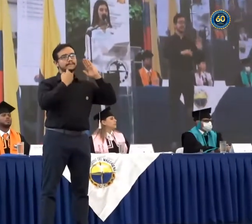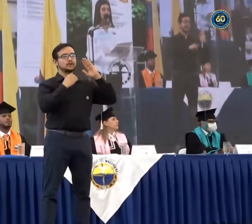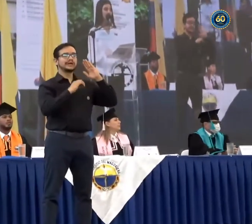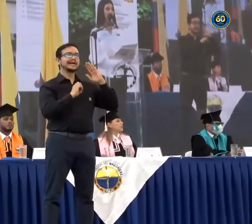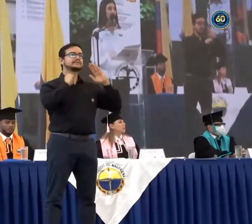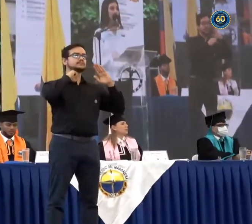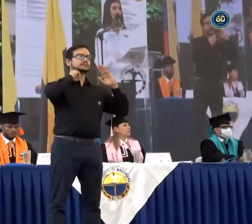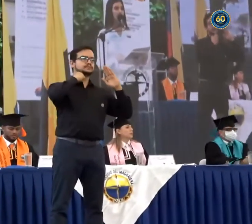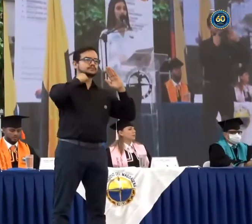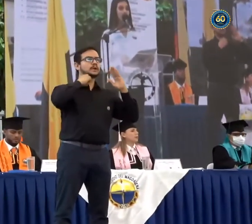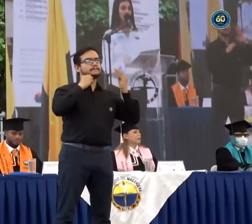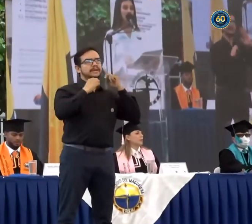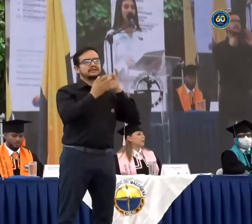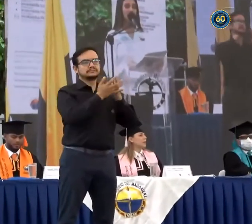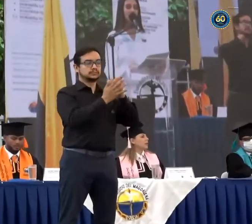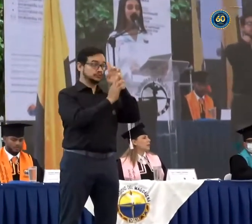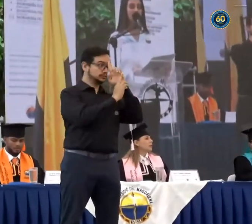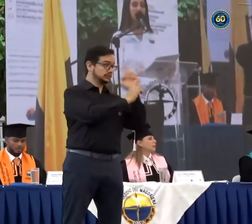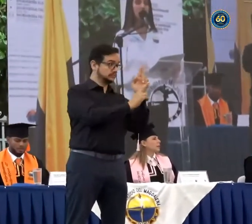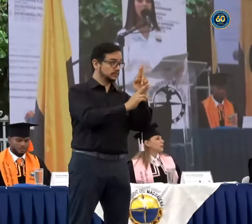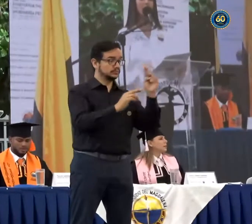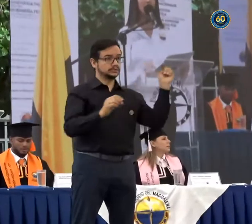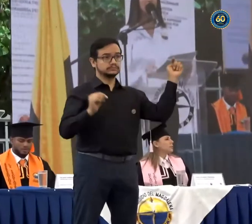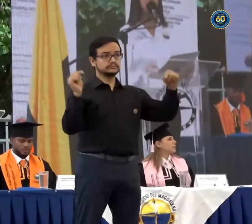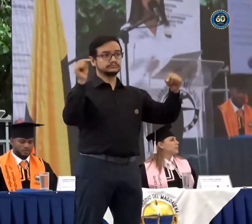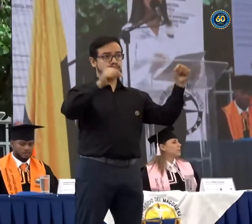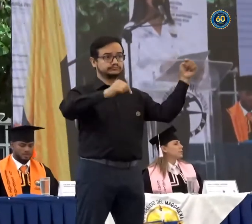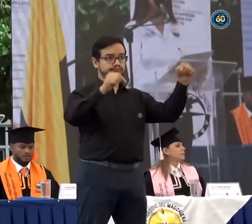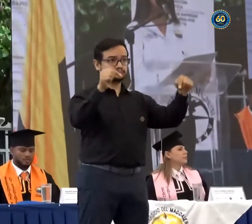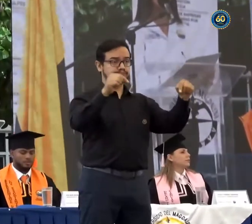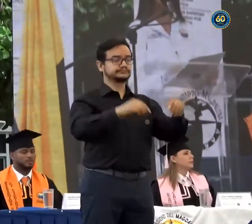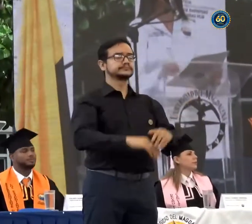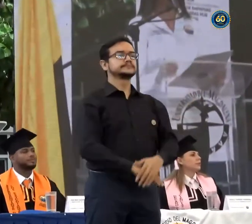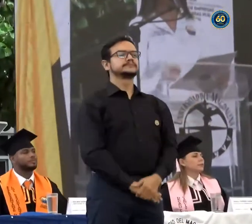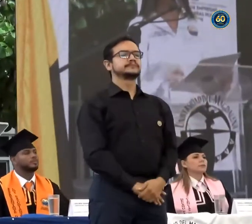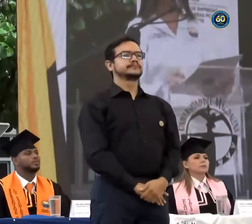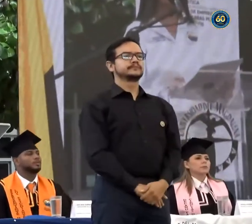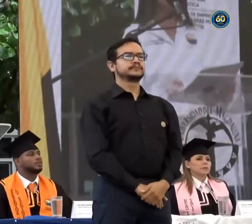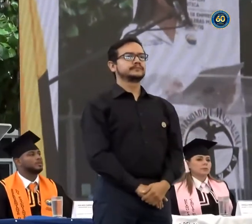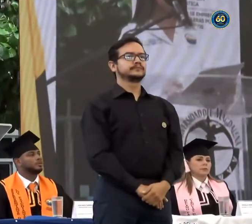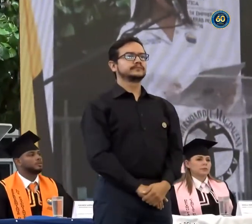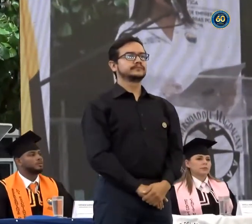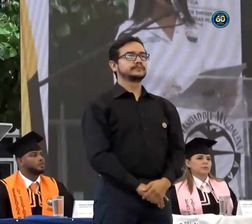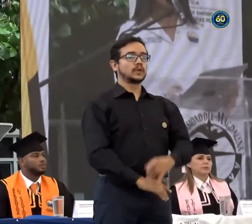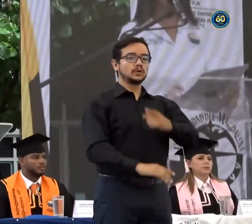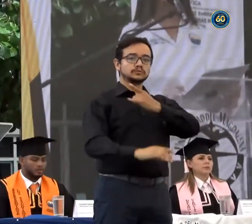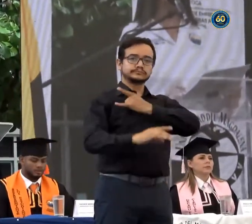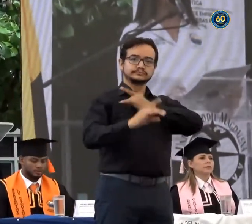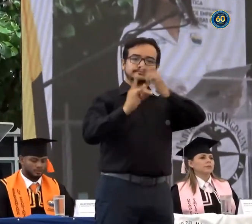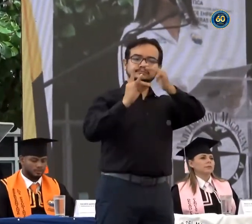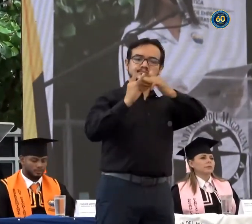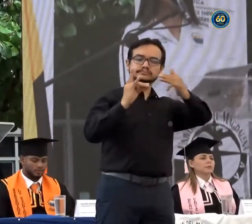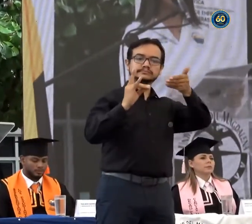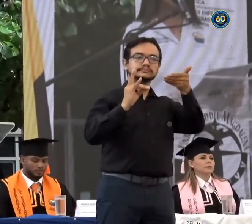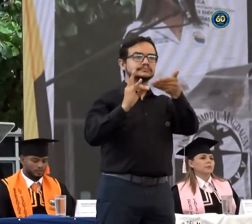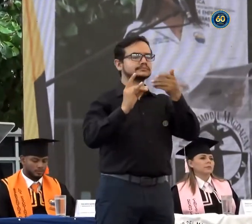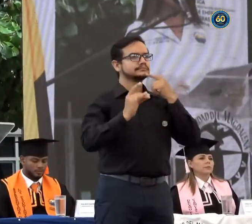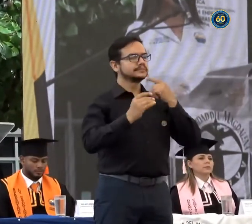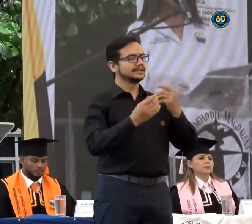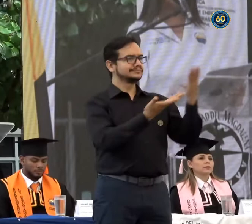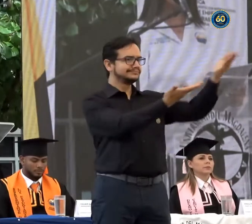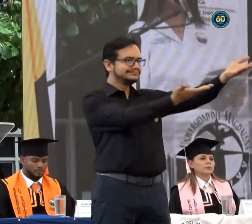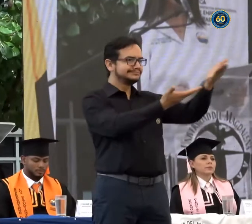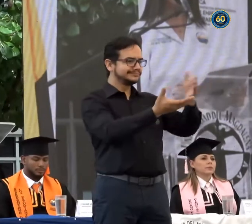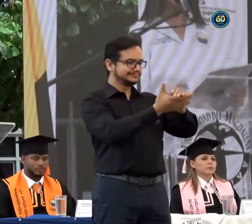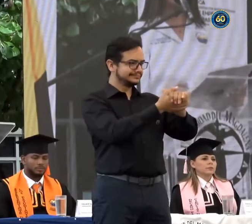como una muestra de respeto para quienes asistimos a este acto solemne la Universidad del Magdalena se complace en extender